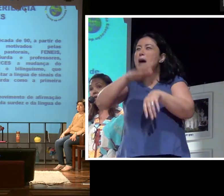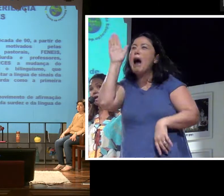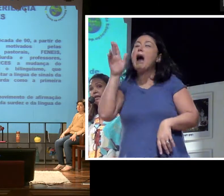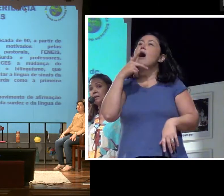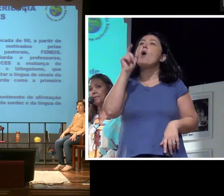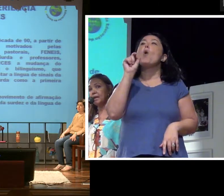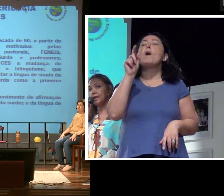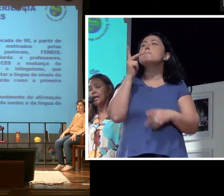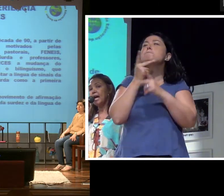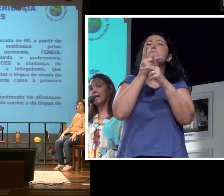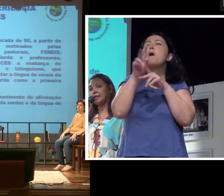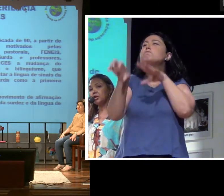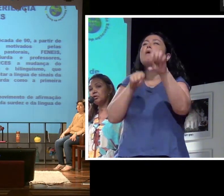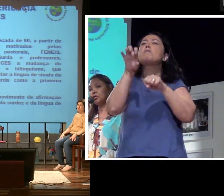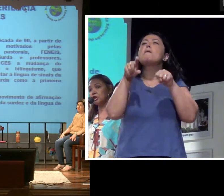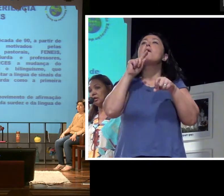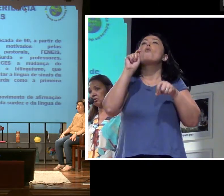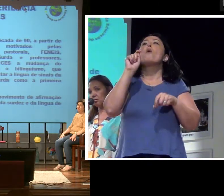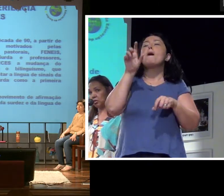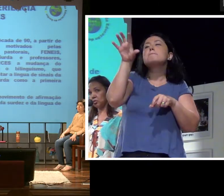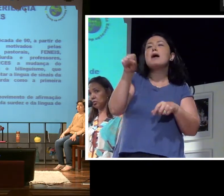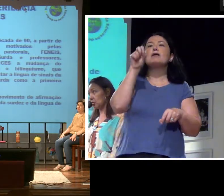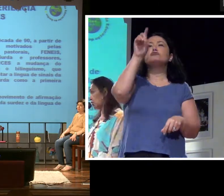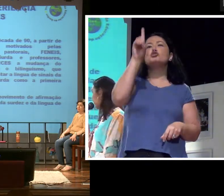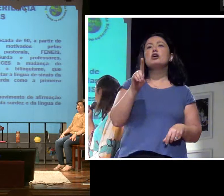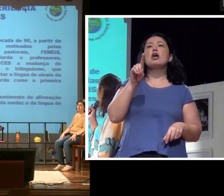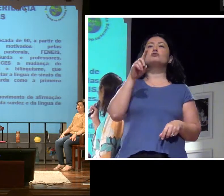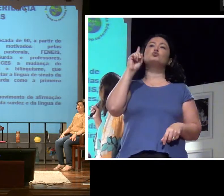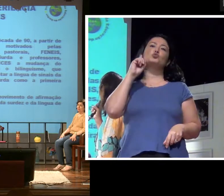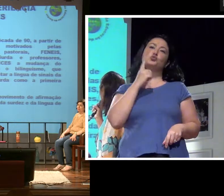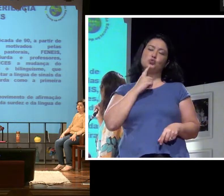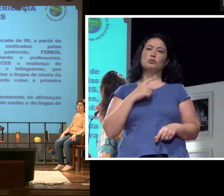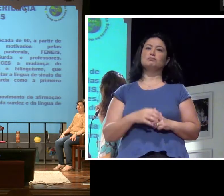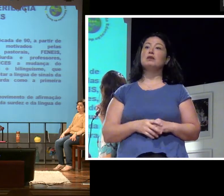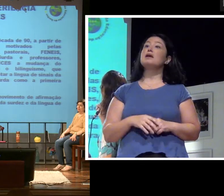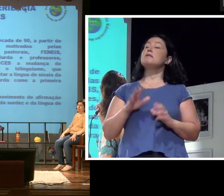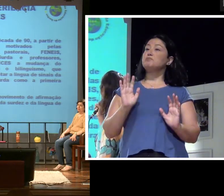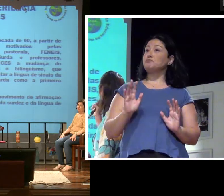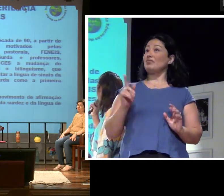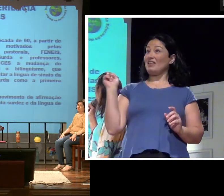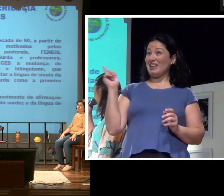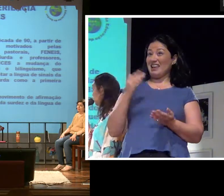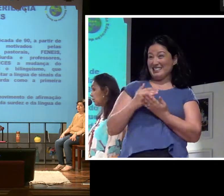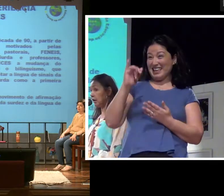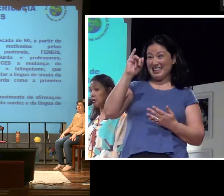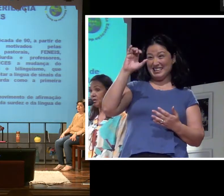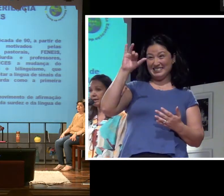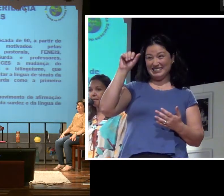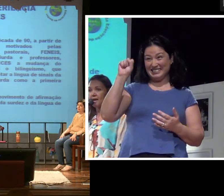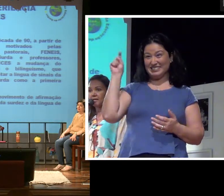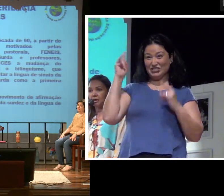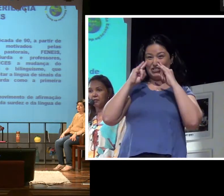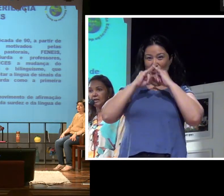e buscar também a garantia dos direitos dos surdos. Inclusive, dentro do ICES, a gente tem